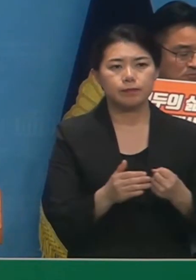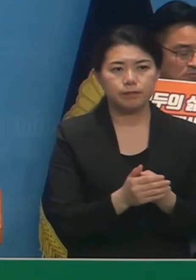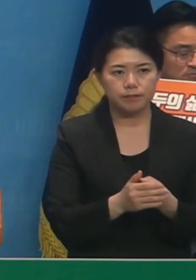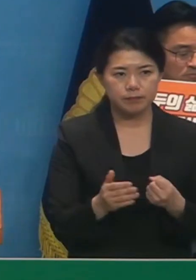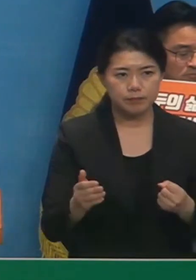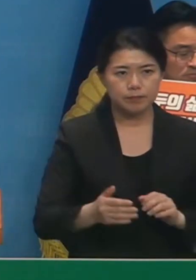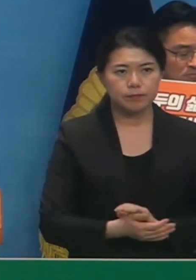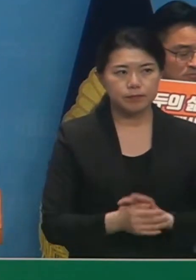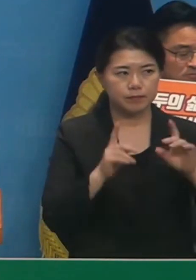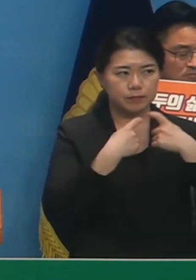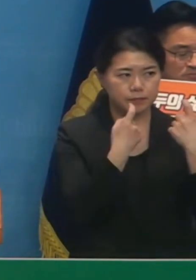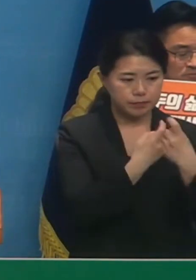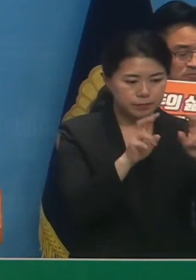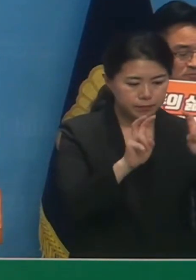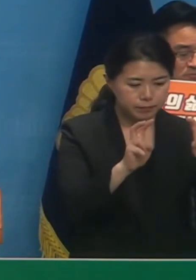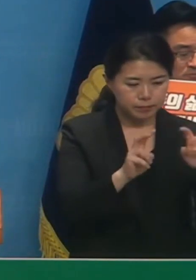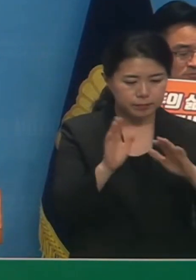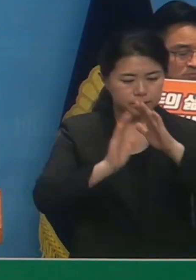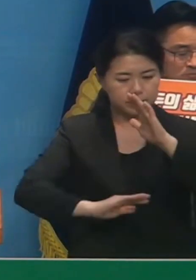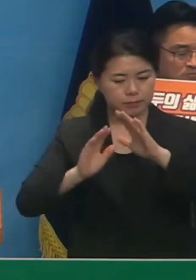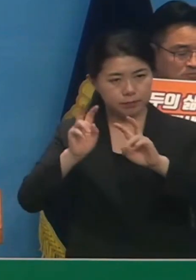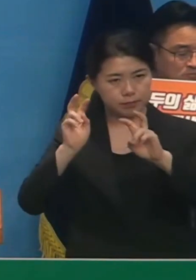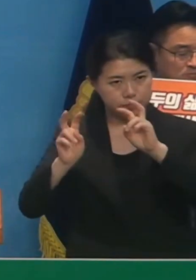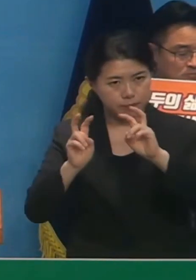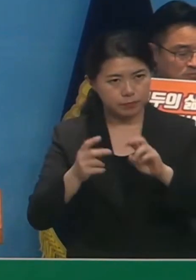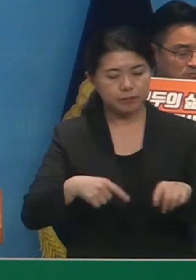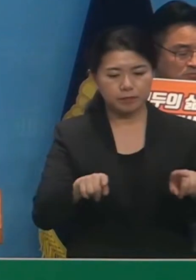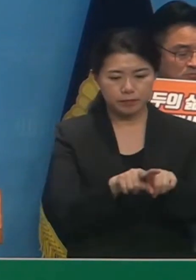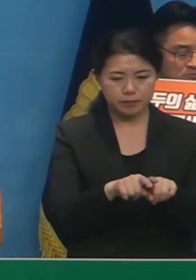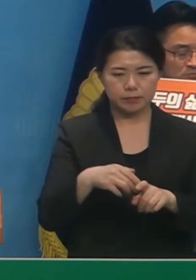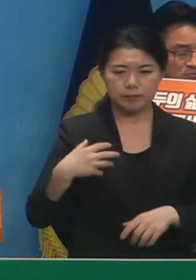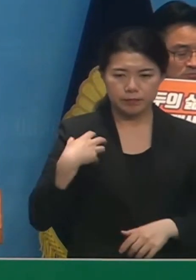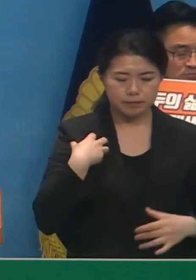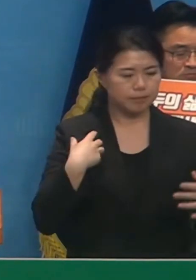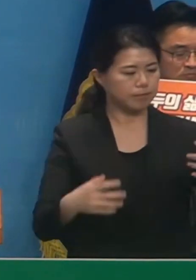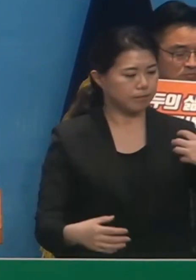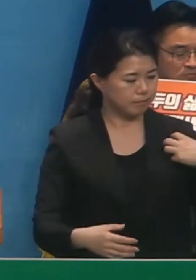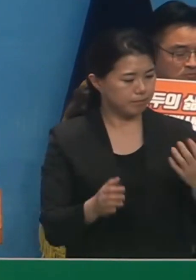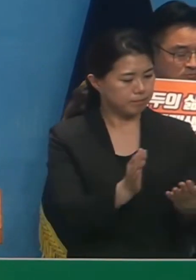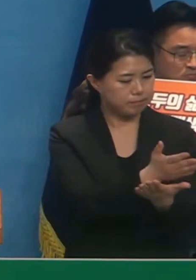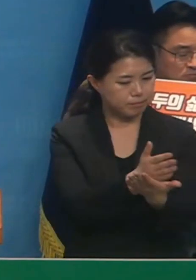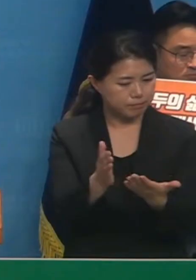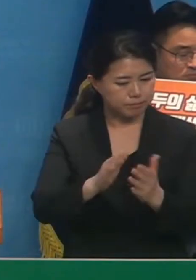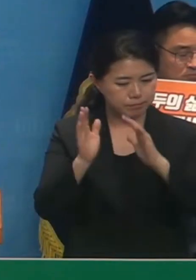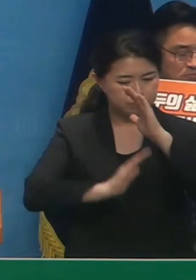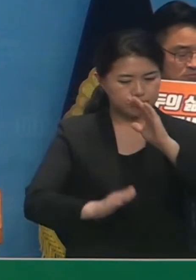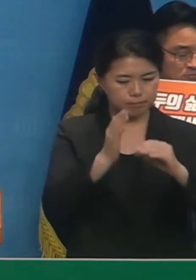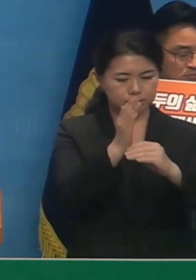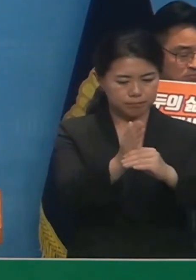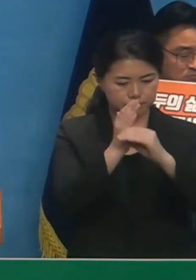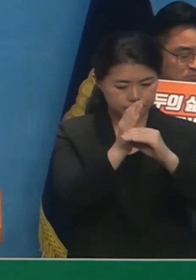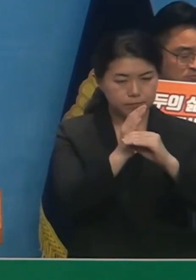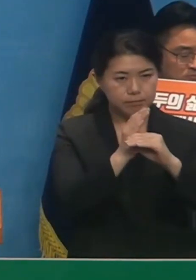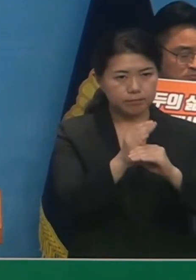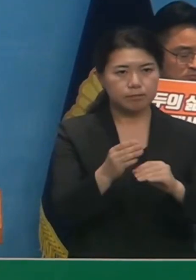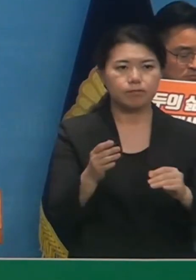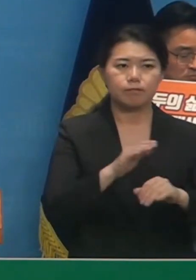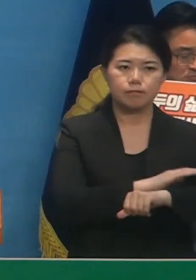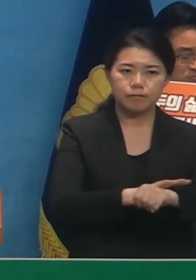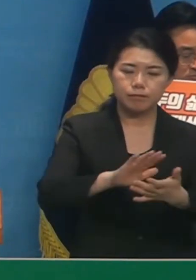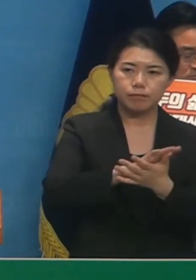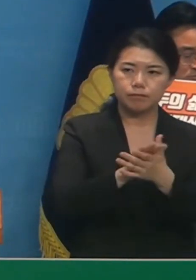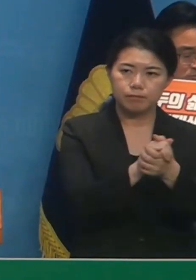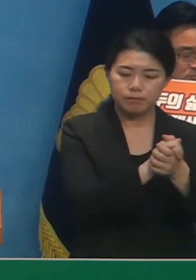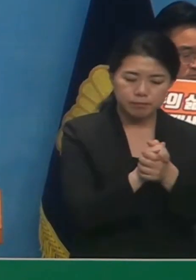따라서 민간과 공공이 각자의 역할을 하며 공공이 중심을 잡고 조화로운